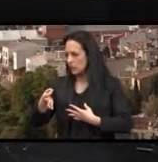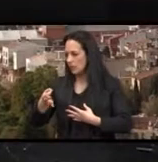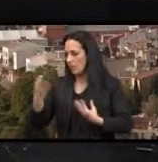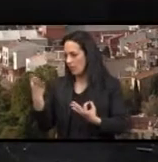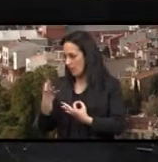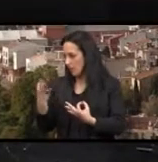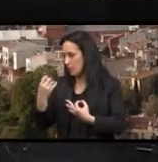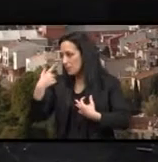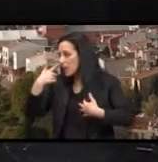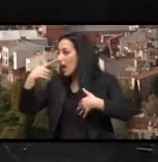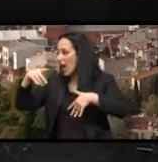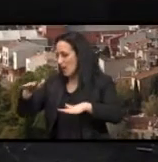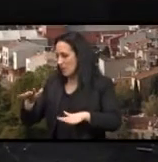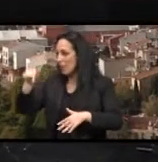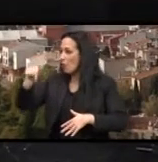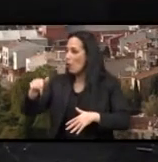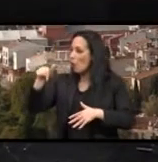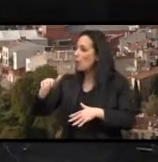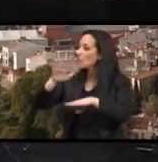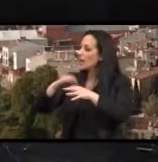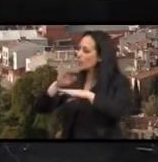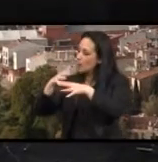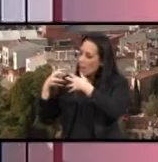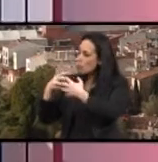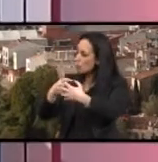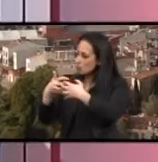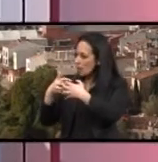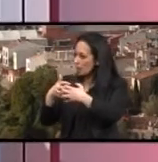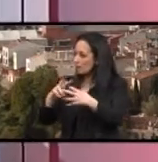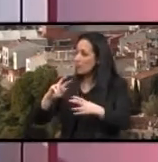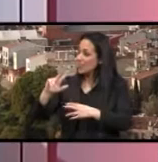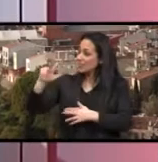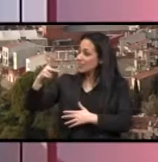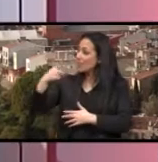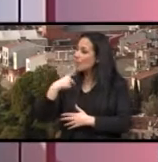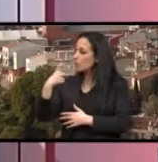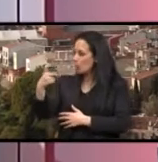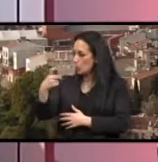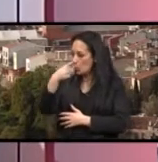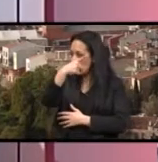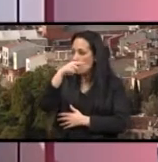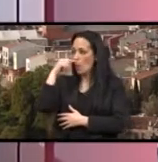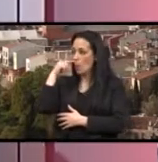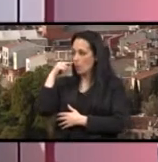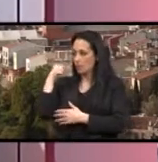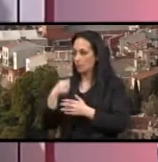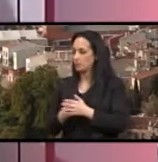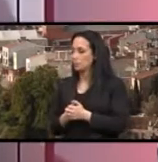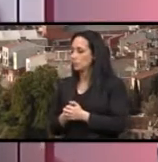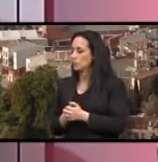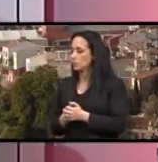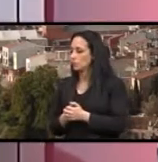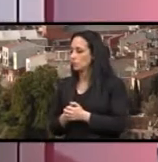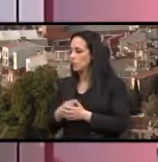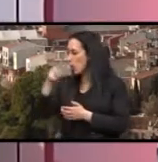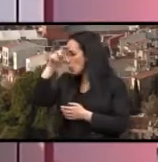estem aquí, la nit dels savis per lluitar. Una altra pregunta també allà darrere, aquell senyor d'allà darrere, sisplau. Aviam com anirà.